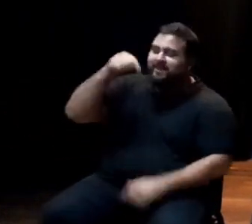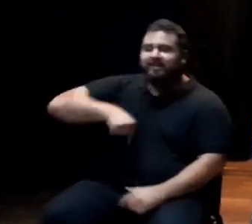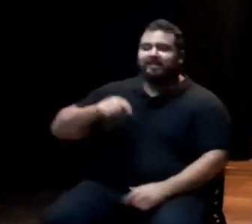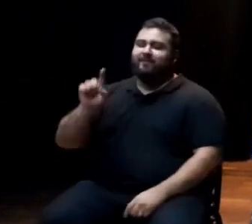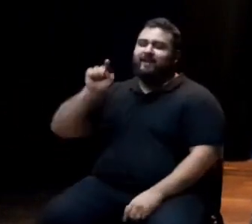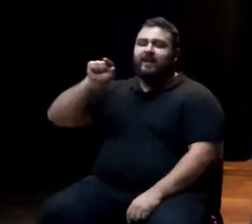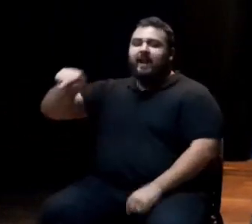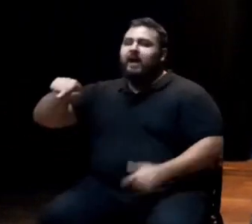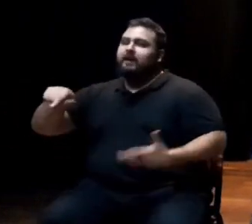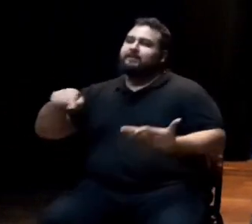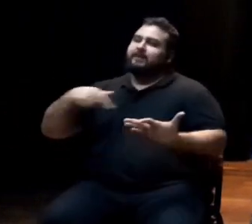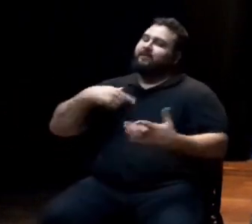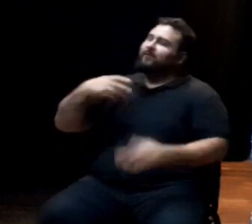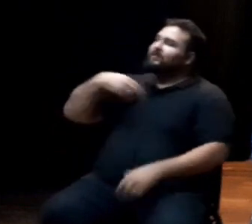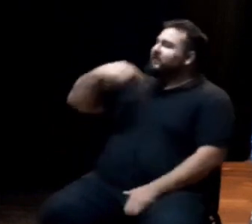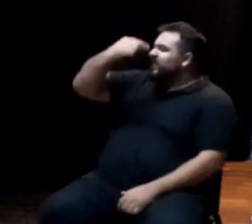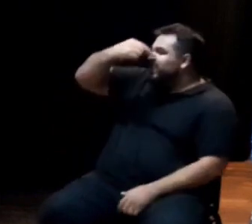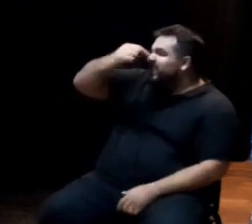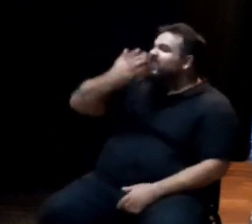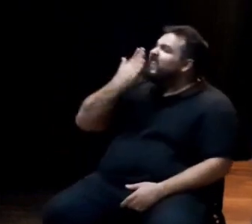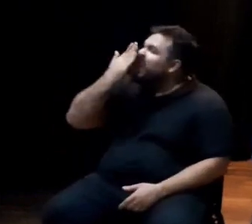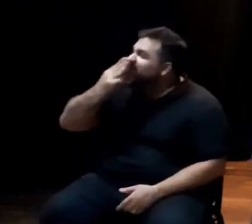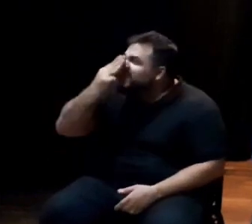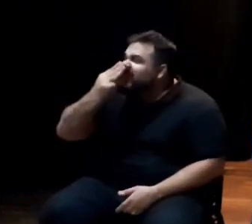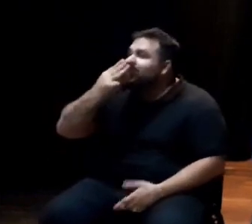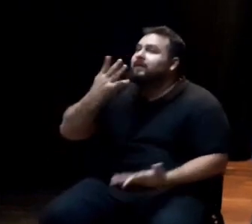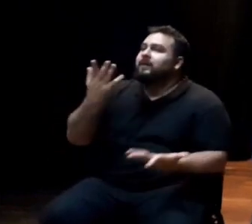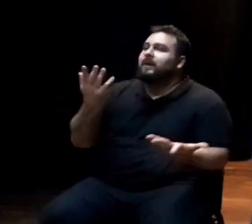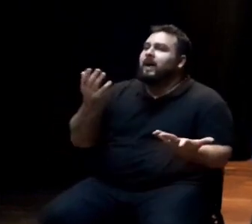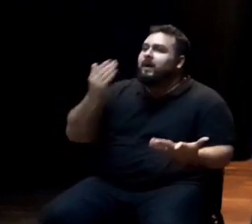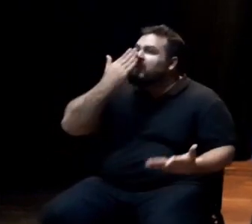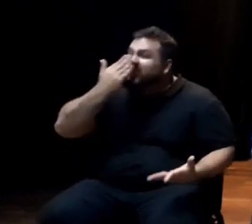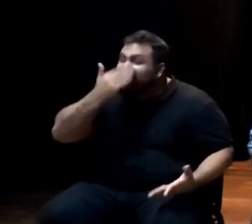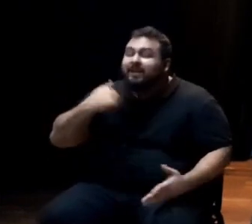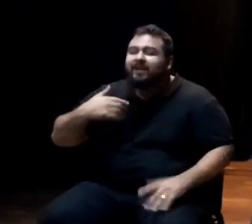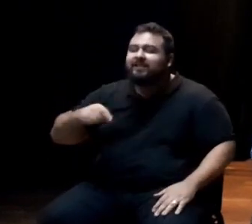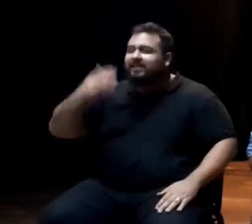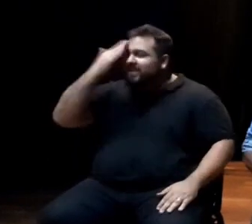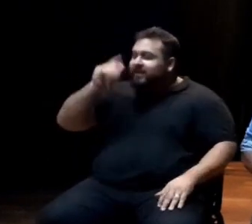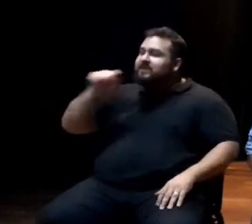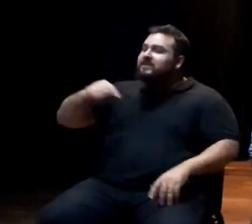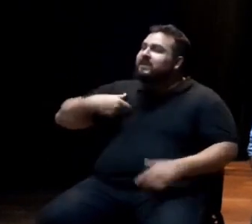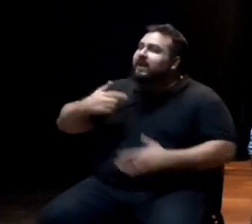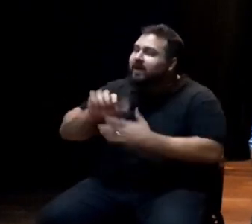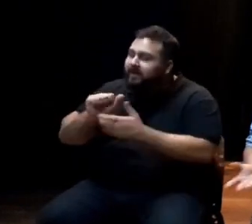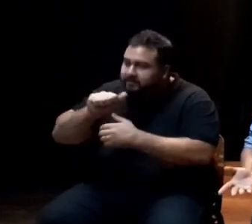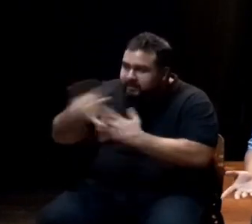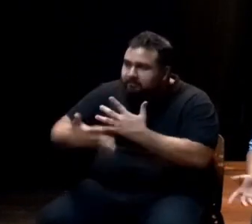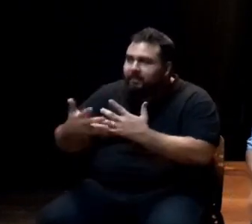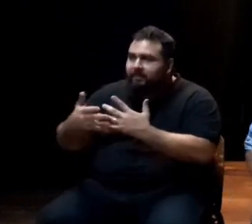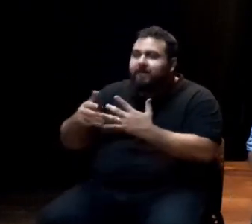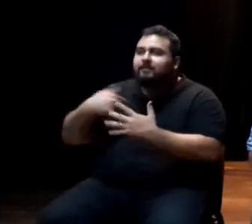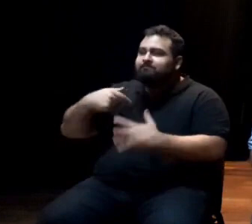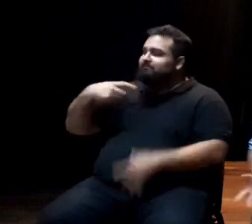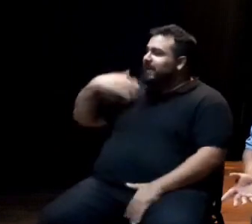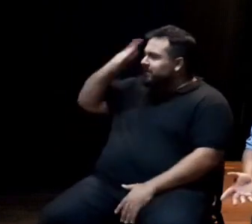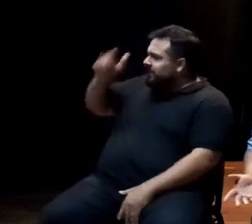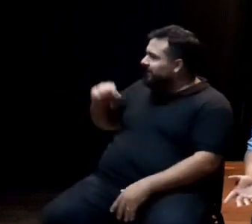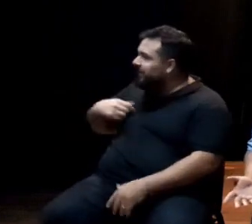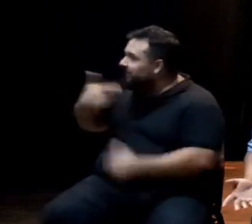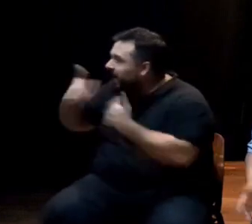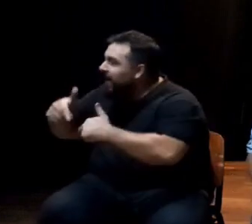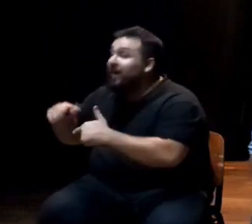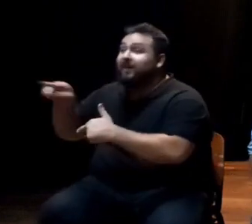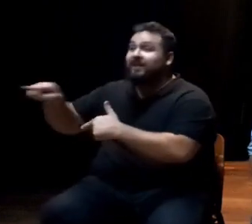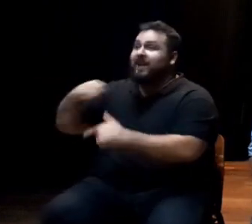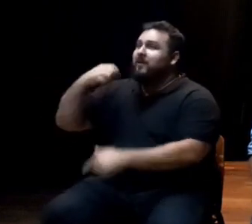tava lá, e ela tava com renite, ela fazia isso, as pessoas que entendem Libras riram, as demais ficaram com aquela cara de cu, o que é isso, que é isso? Porque é